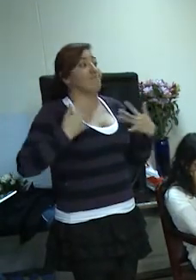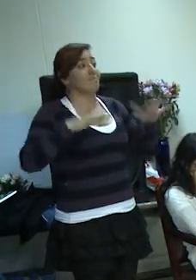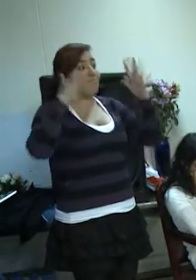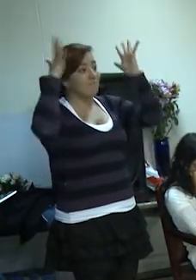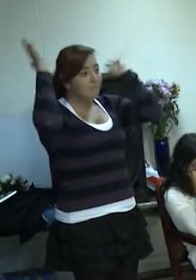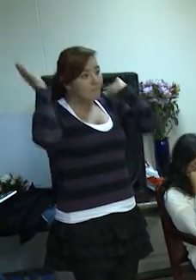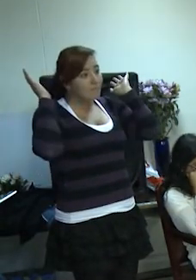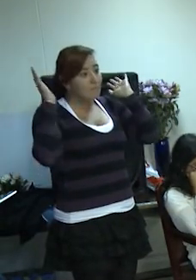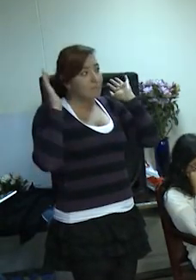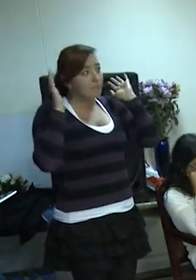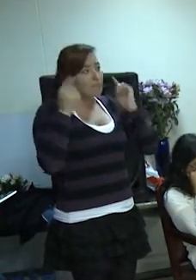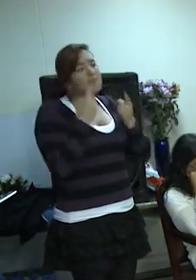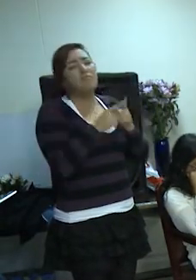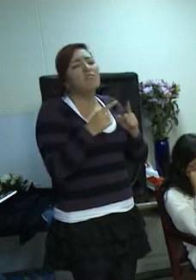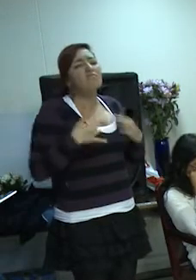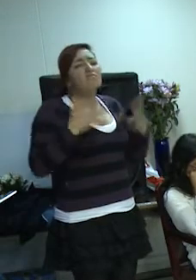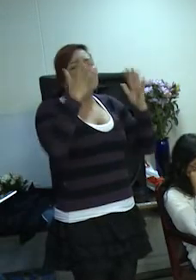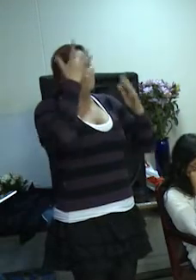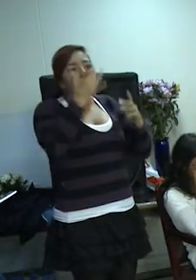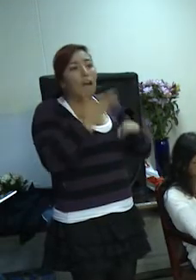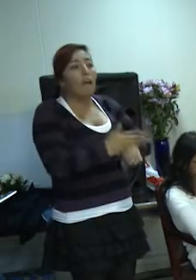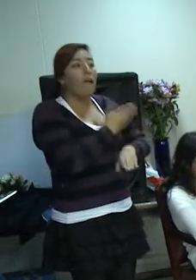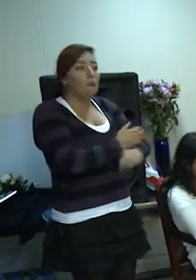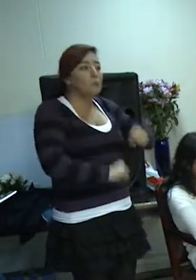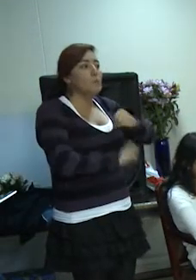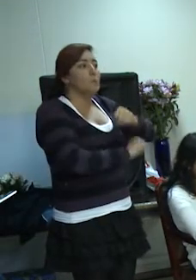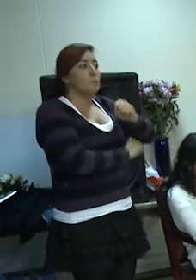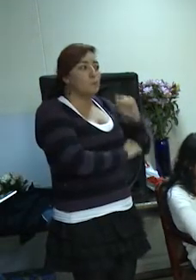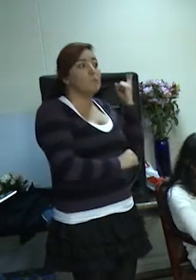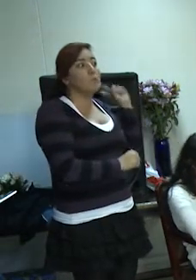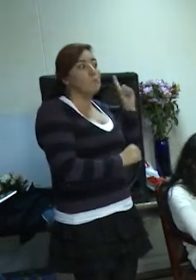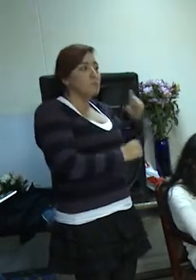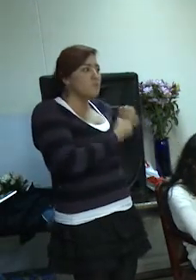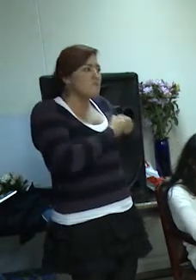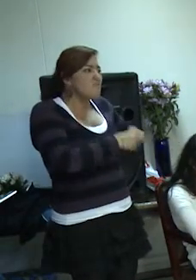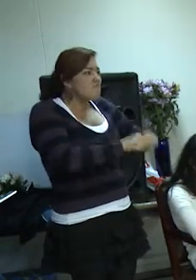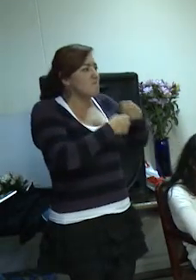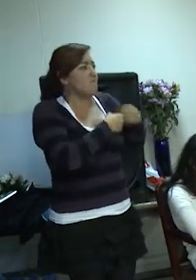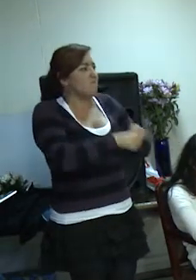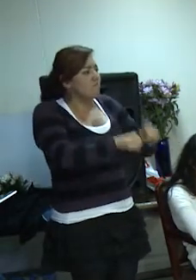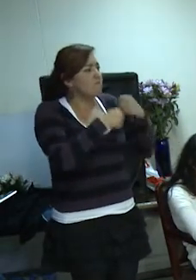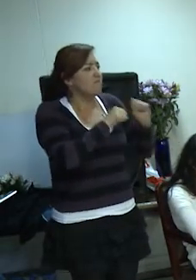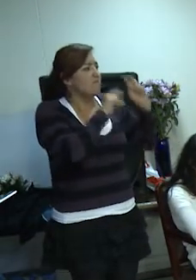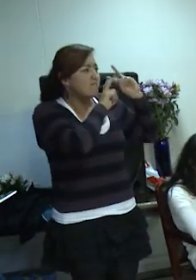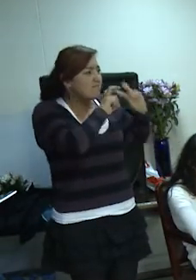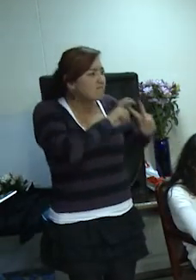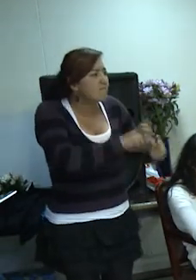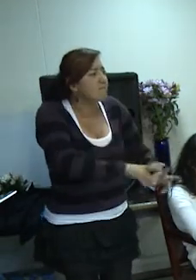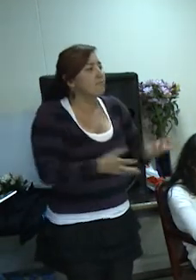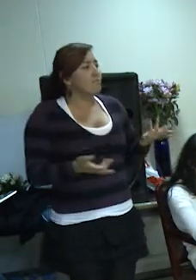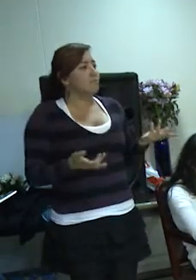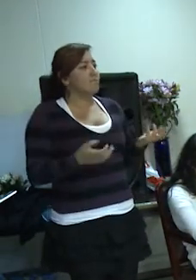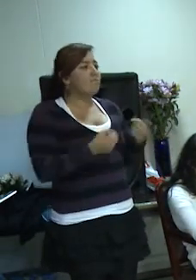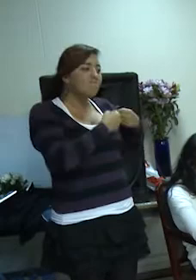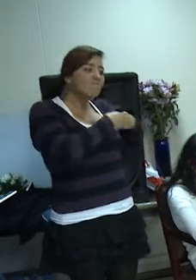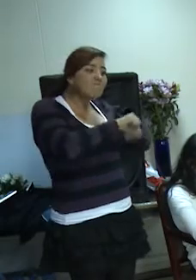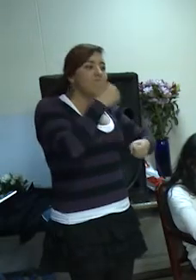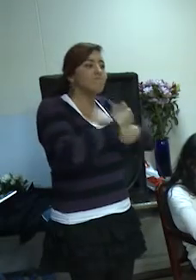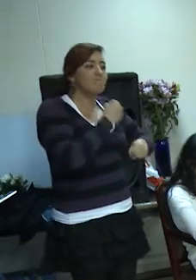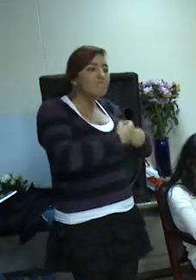celebrar, pero celebramos porque a la base hay un esfuerzo de estudio, un esfuerzo también de